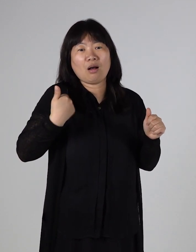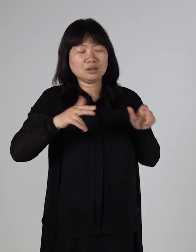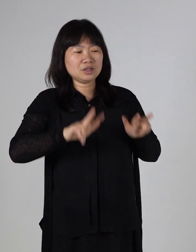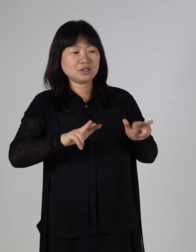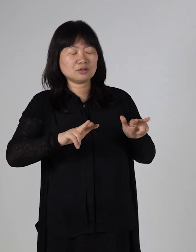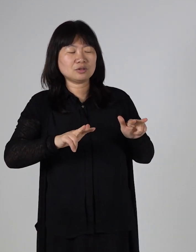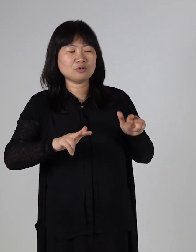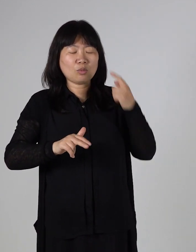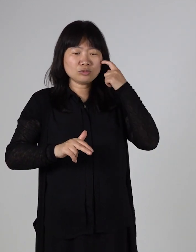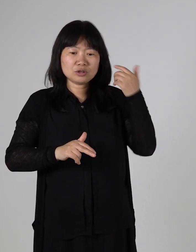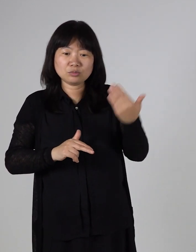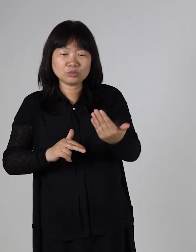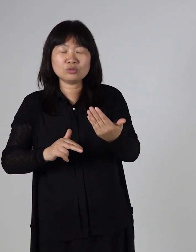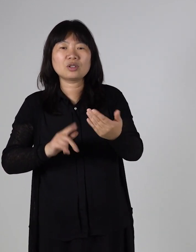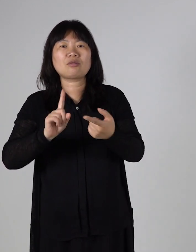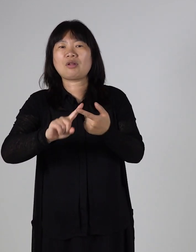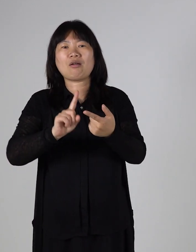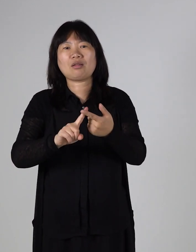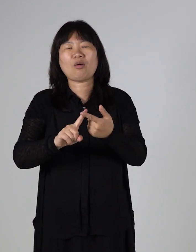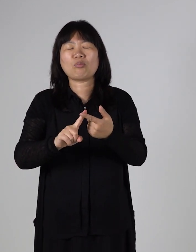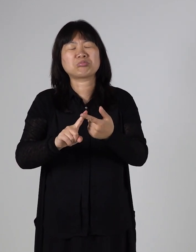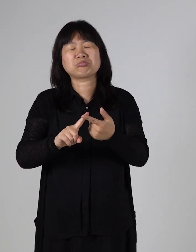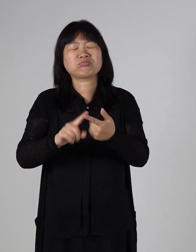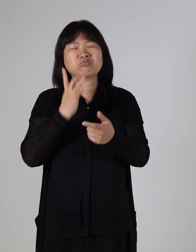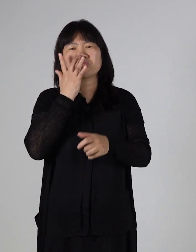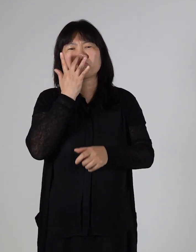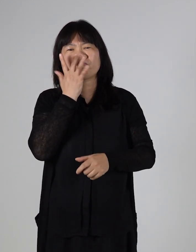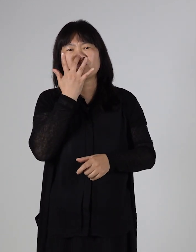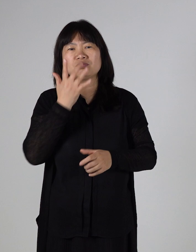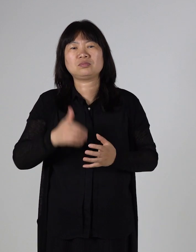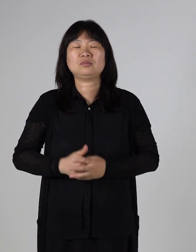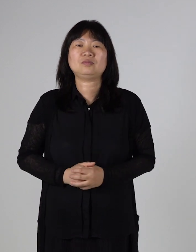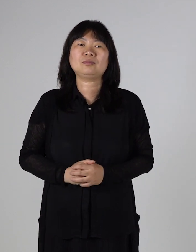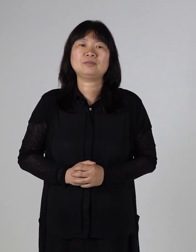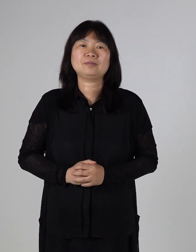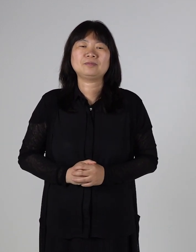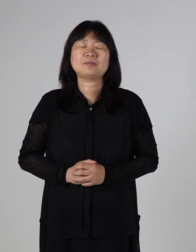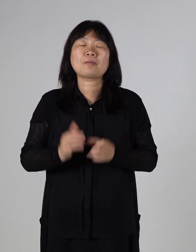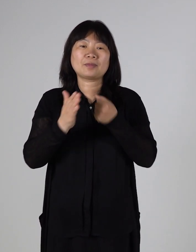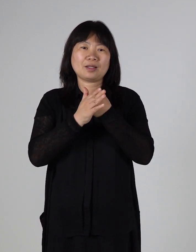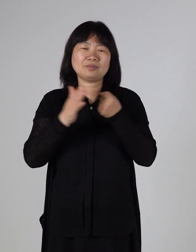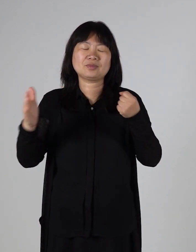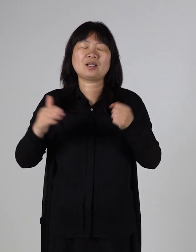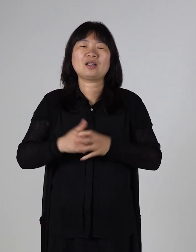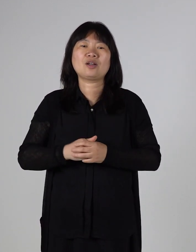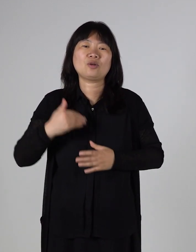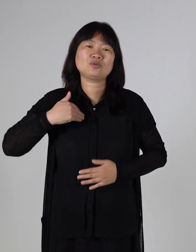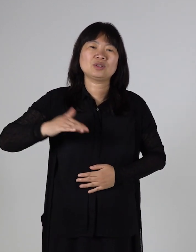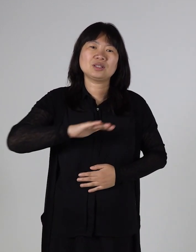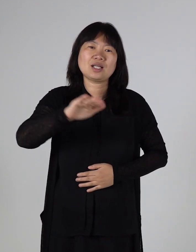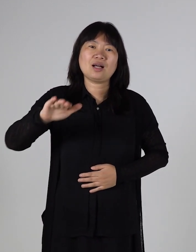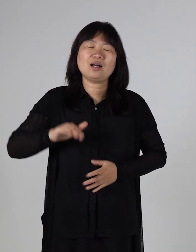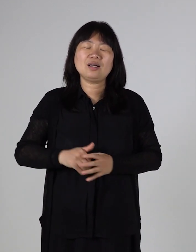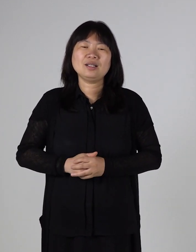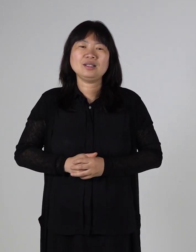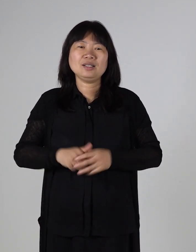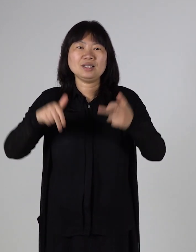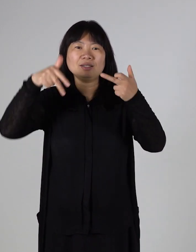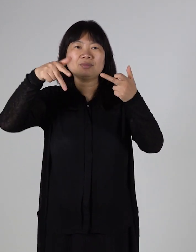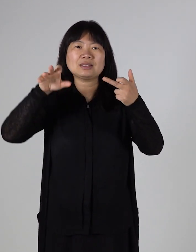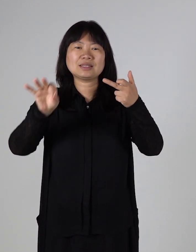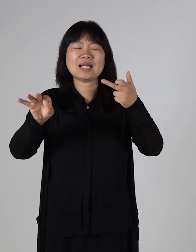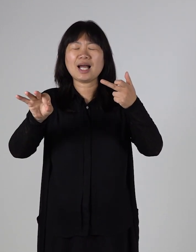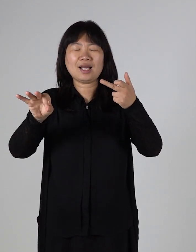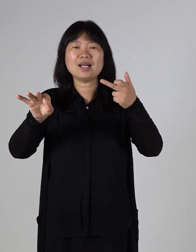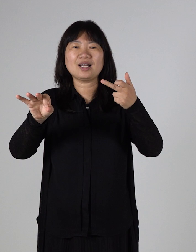질문이 왜 하는지 알 길이 없어진단 말이죠. 해서 우리가 앞에 17장